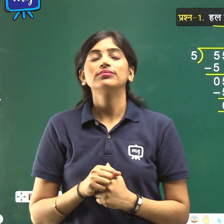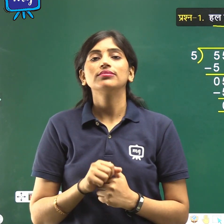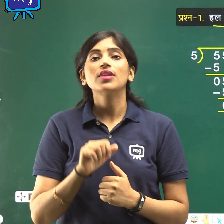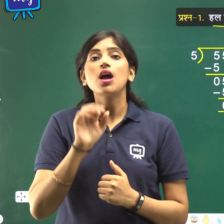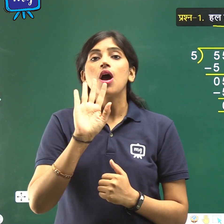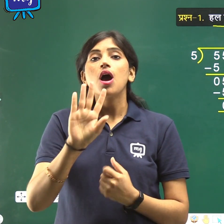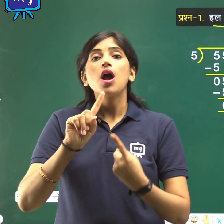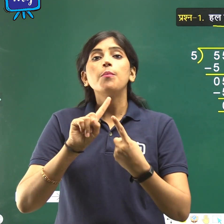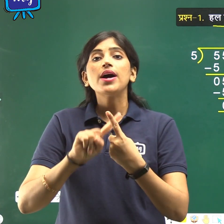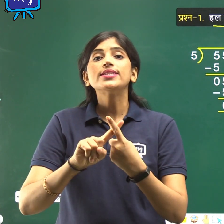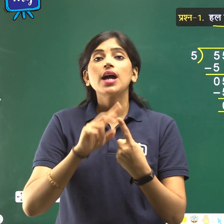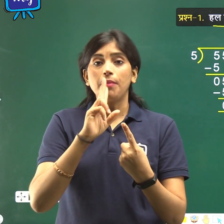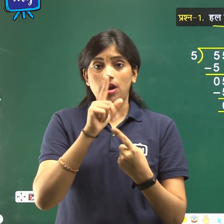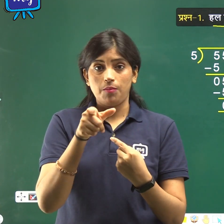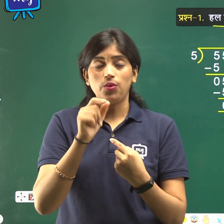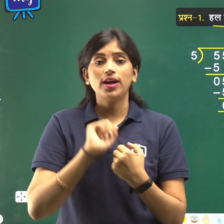का पहाड़ा बोला आपने।